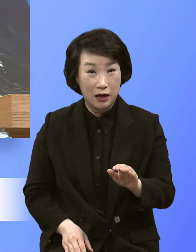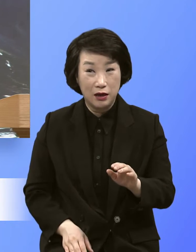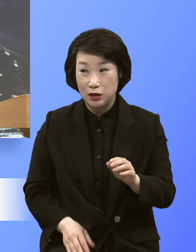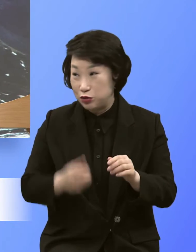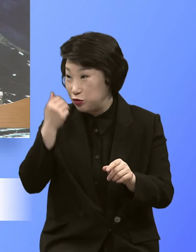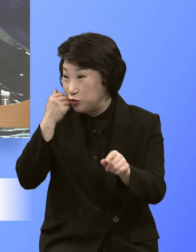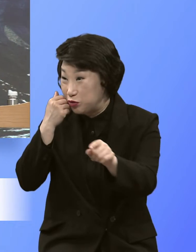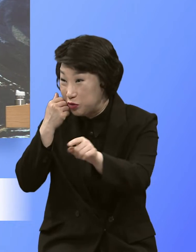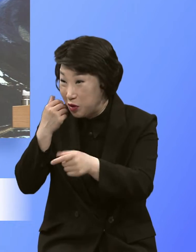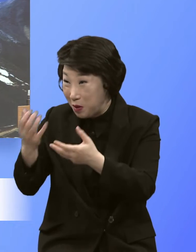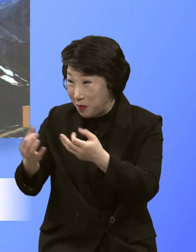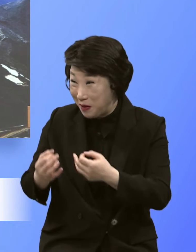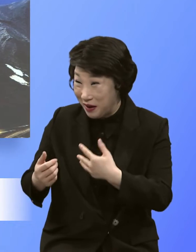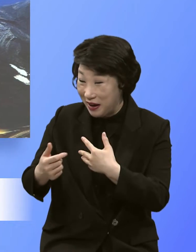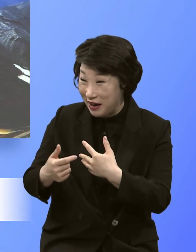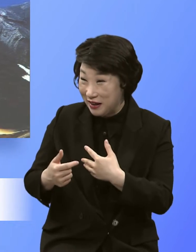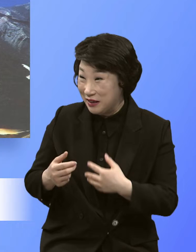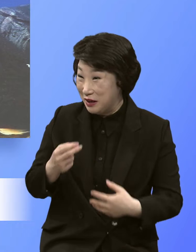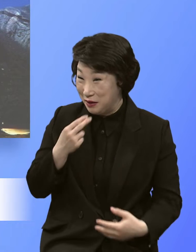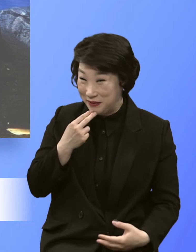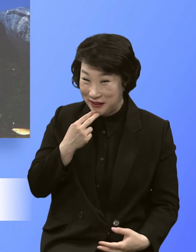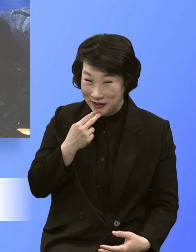아무도 보는 사람이 없으면